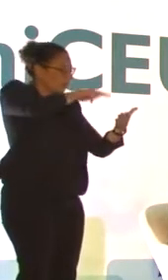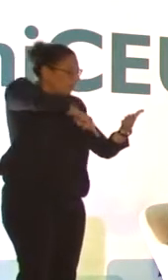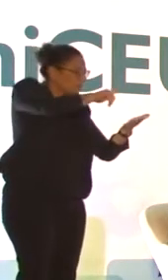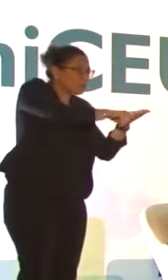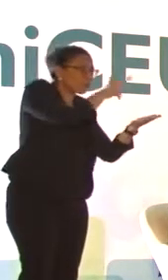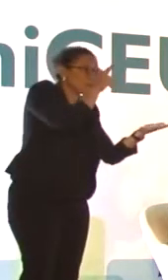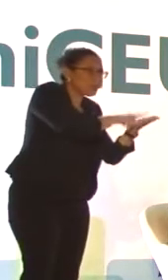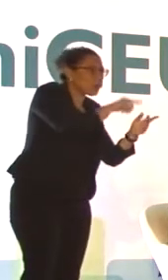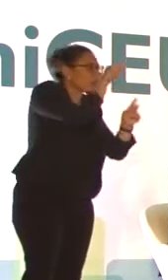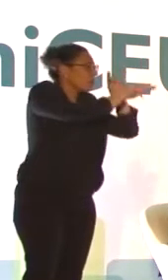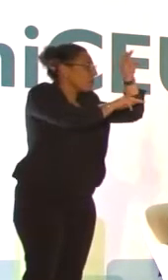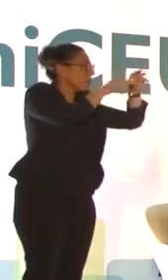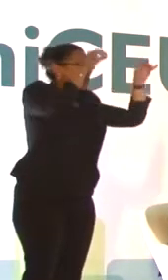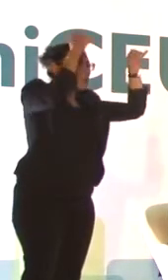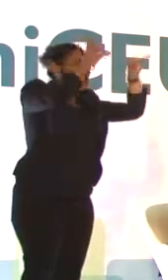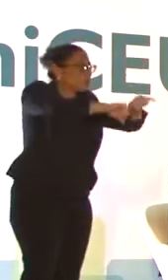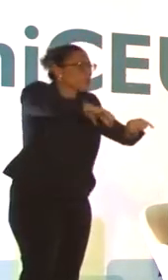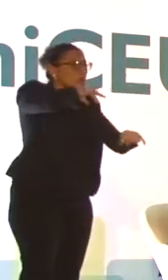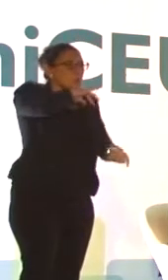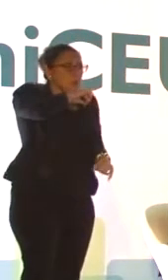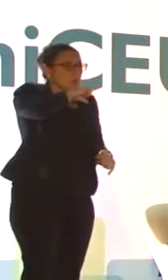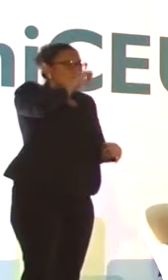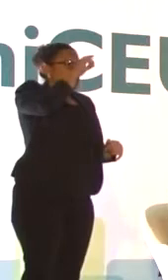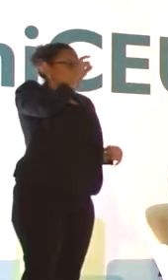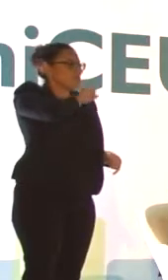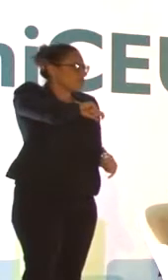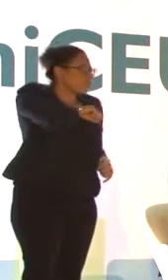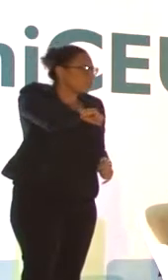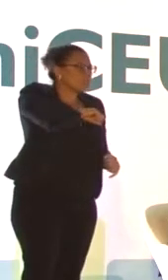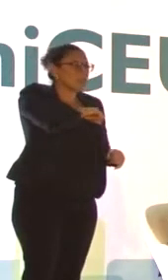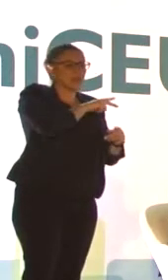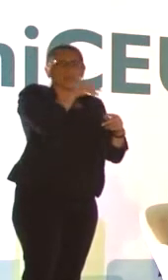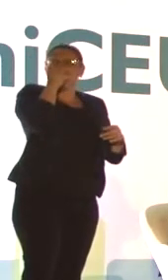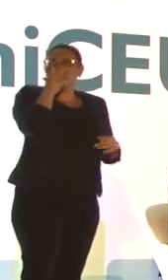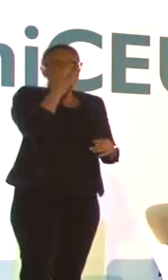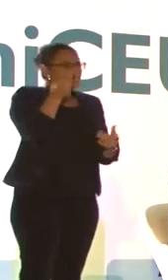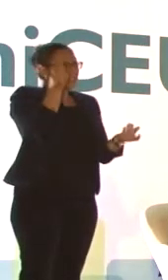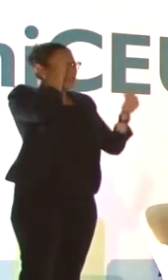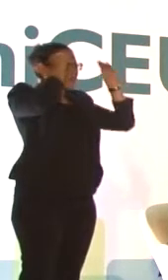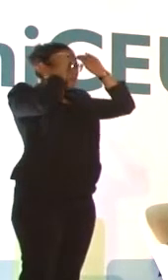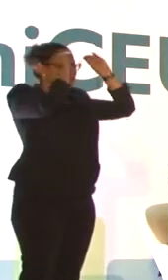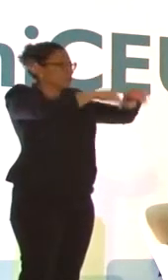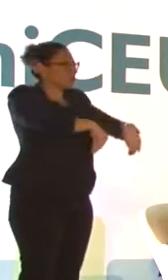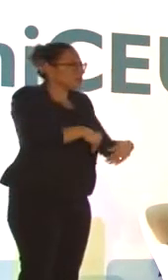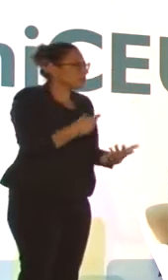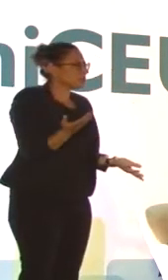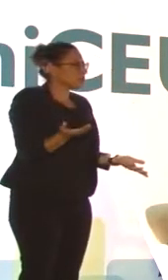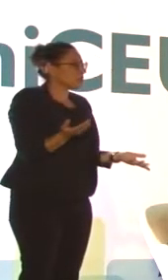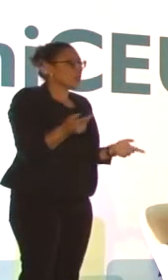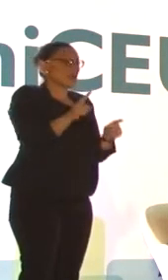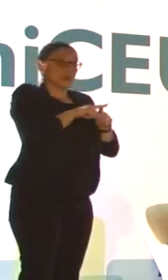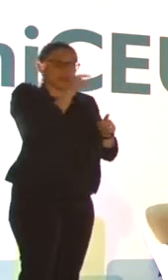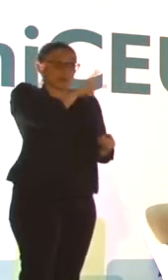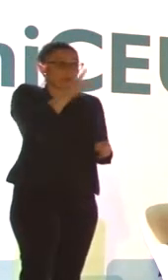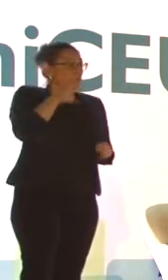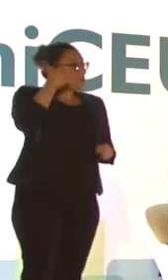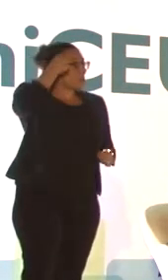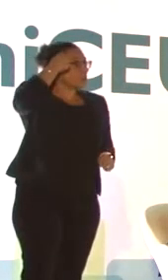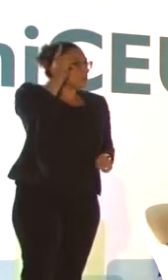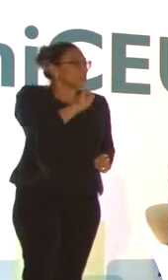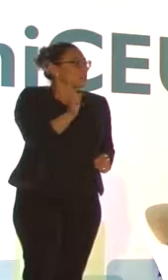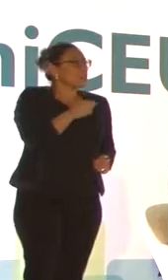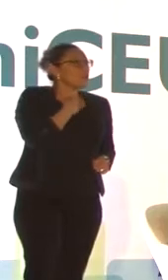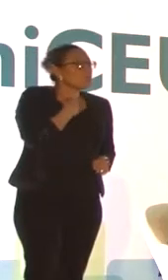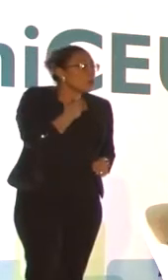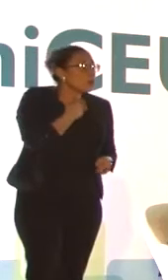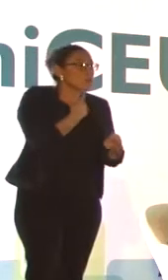tanta coisa ruim, perversa, você pensa assim, o ser humano é um projeto que não deu certo. Agora, um professor não pode pensar assim, porque senão a gente